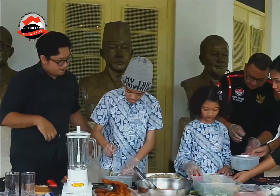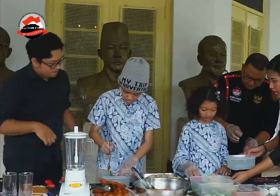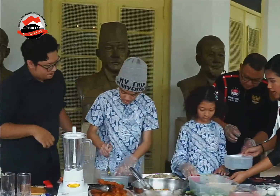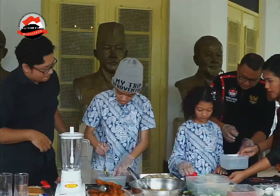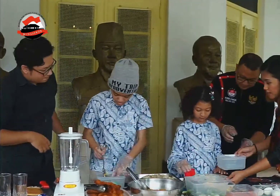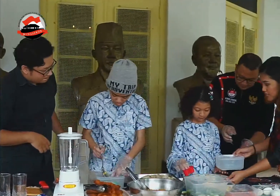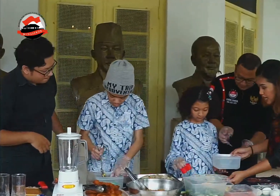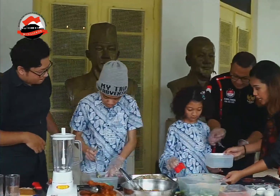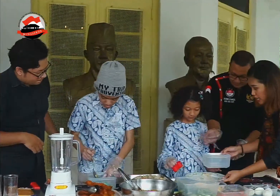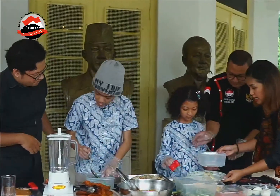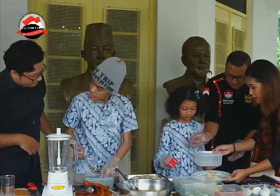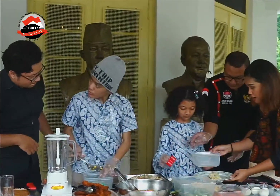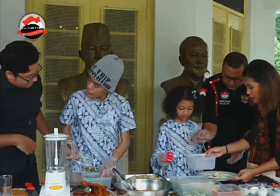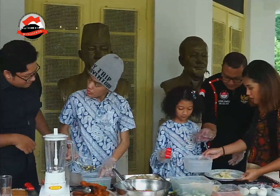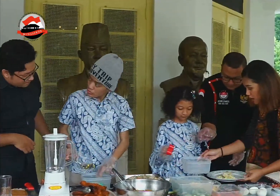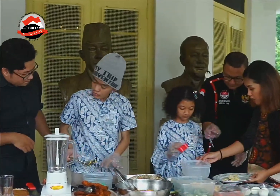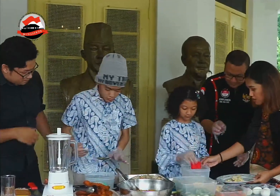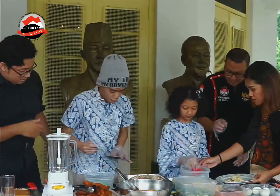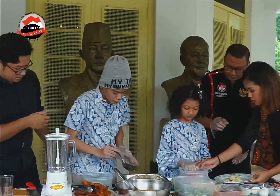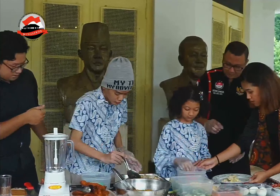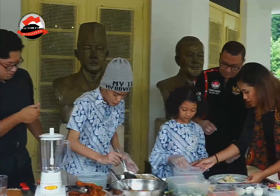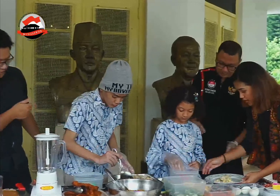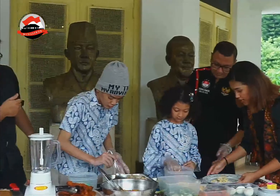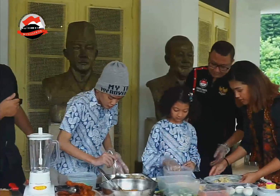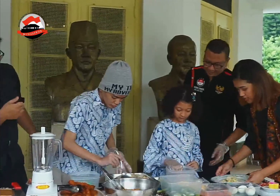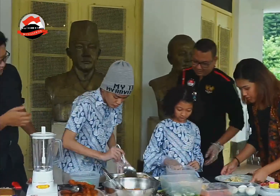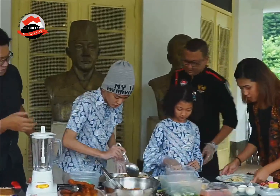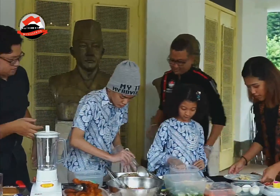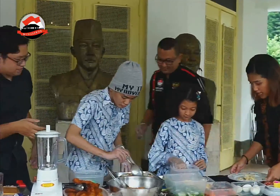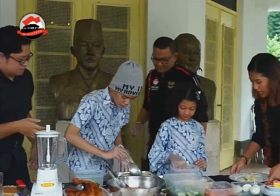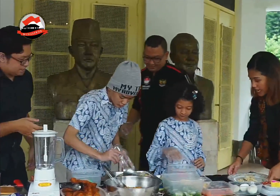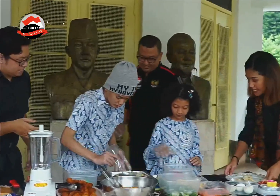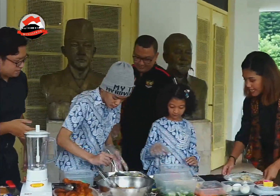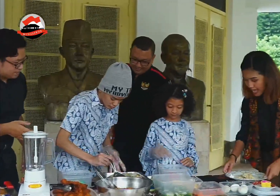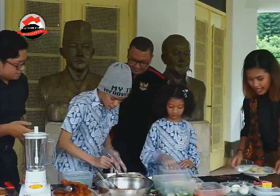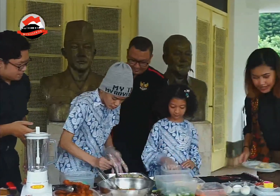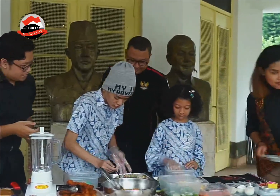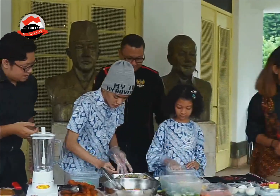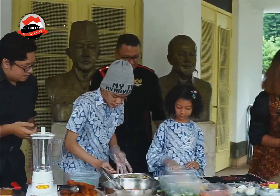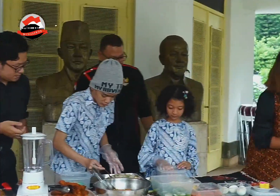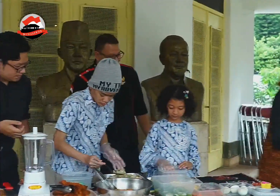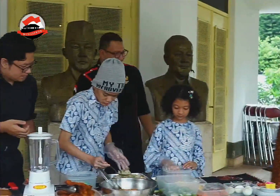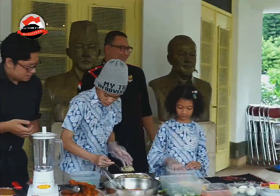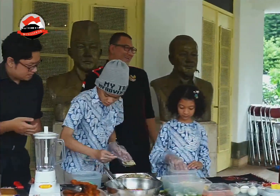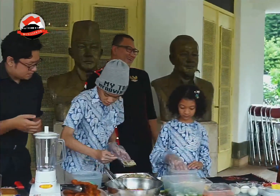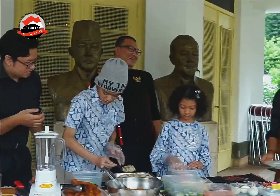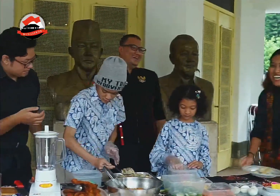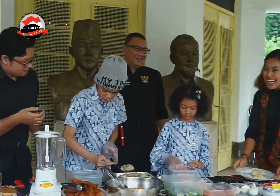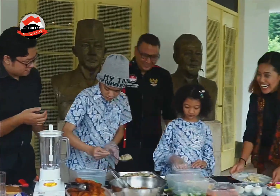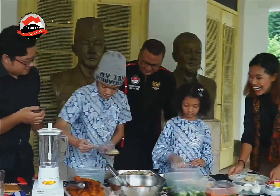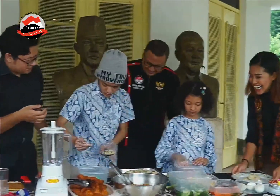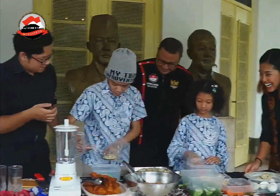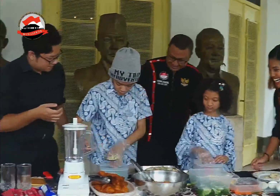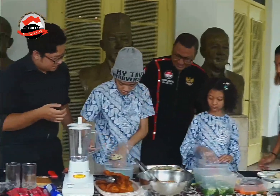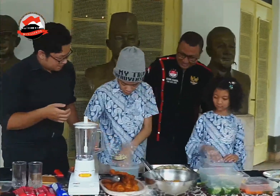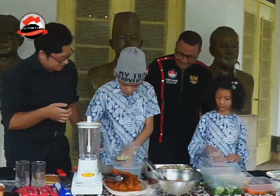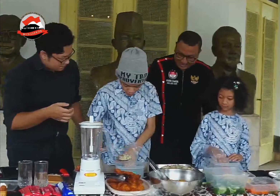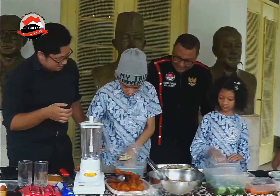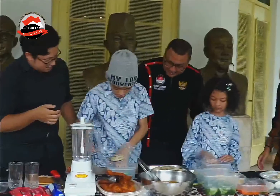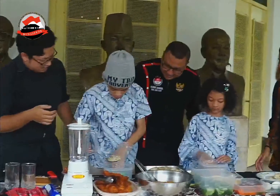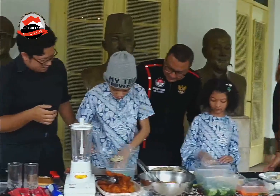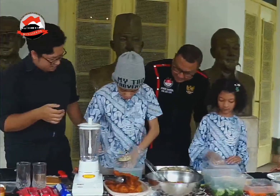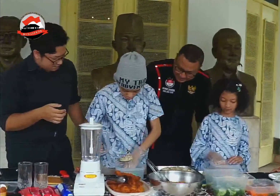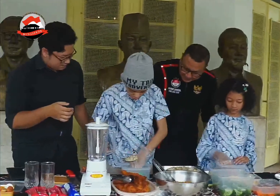aja kali ya? Bisa nggak nada kalau langsung? Langsung. Nah. Oke. Ini buat Kak Dinda aja ya. Bawa pulang.